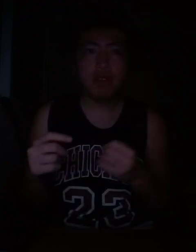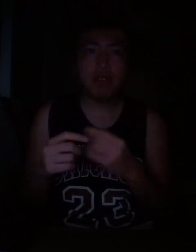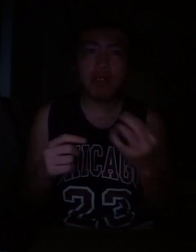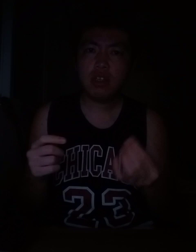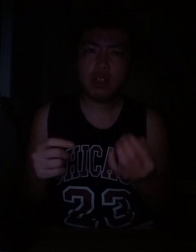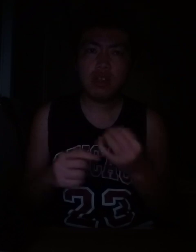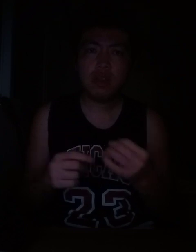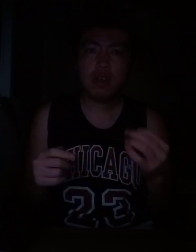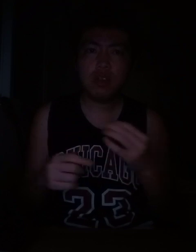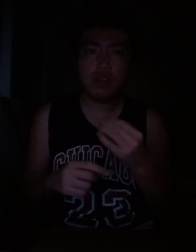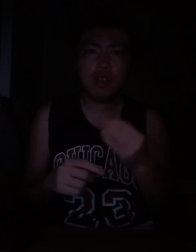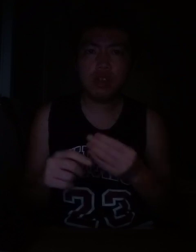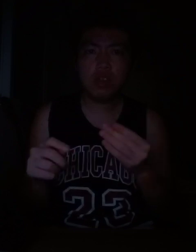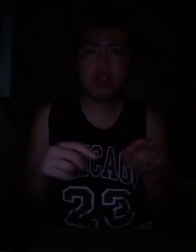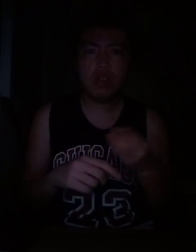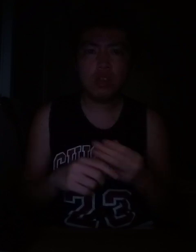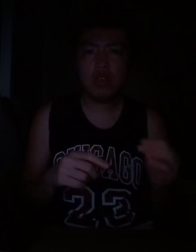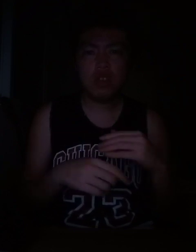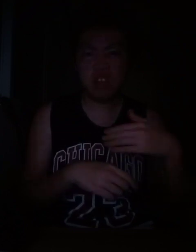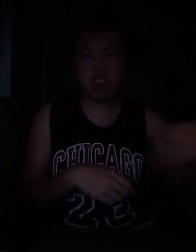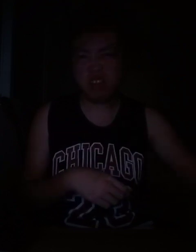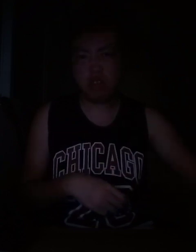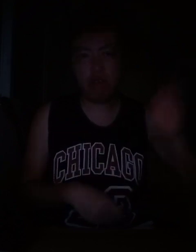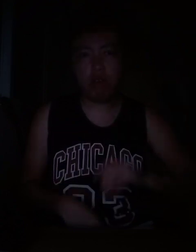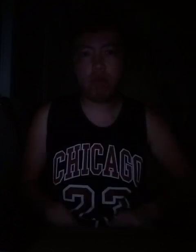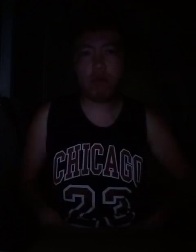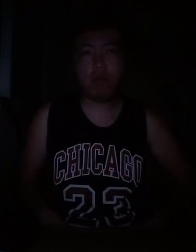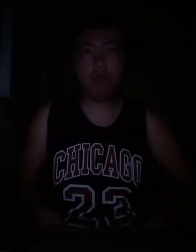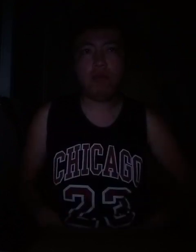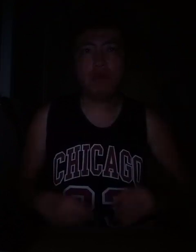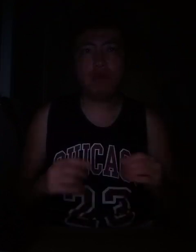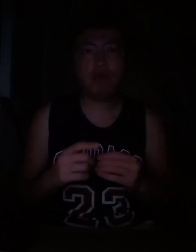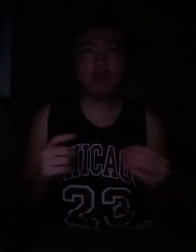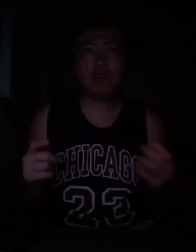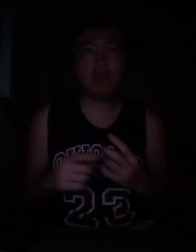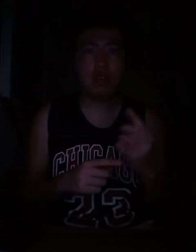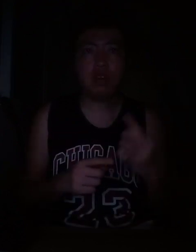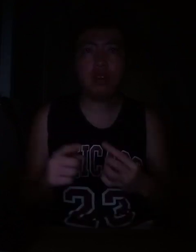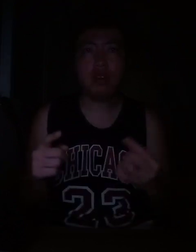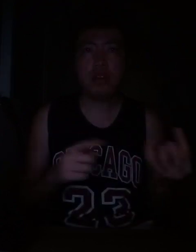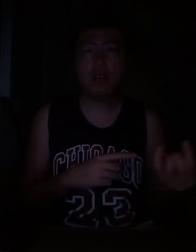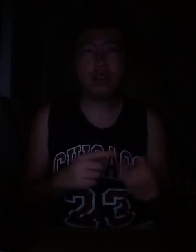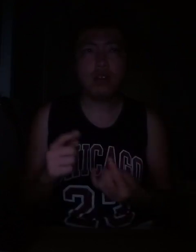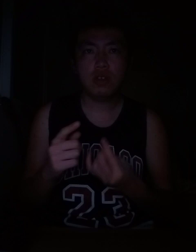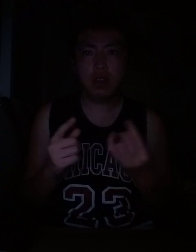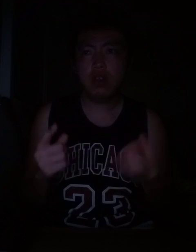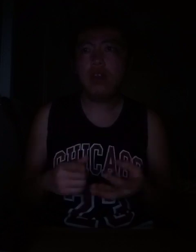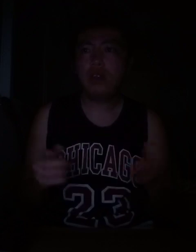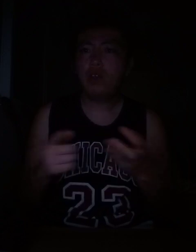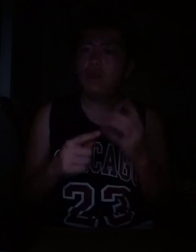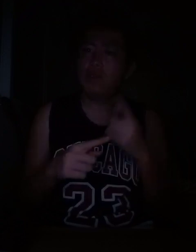놔두냐며 그대로 법정을 떠났습니다. 이 전 부지사가 김 변호사의 의견에 동의하지 않는다고